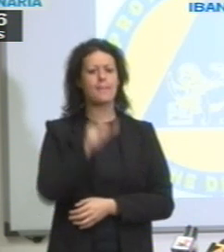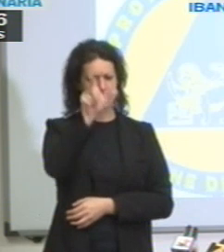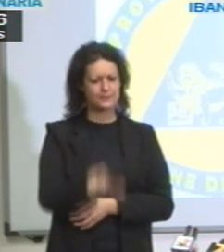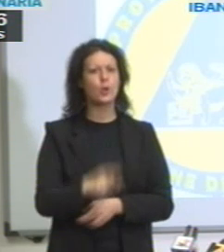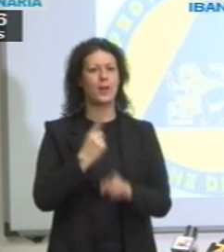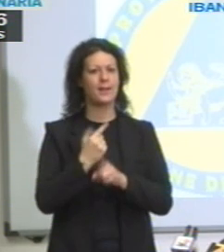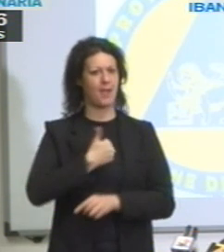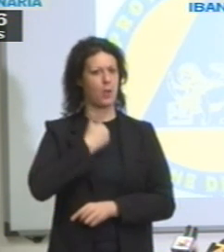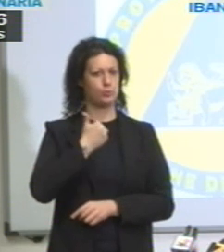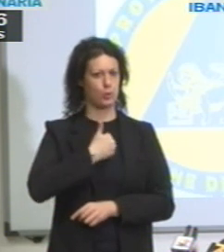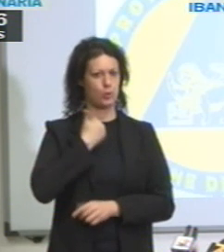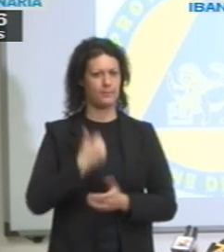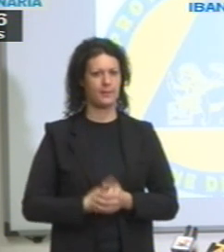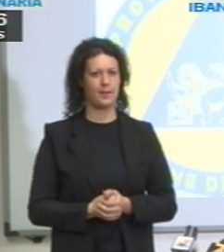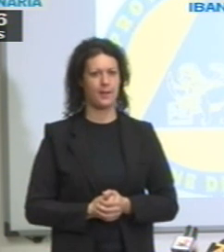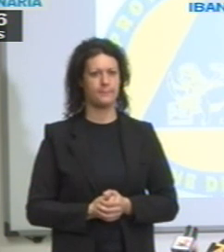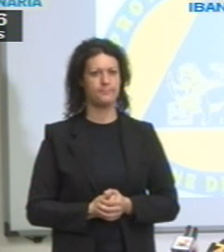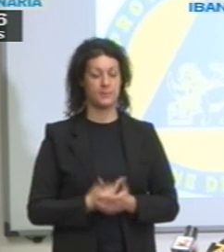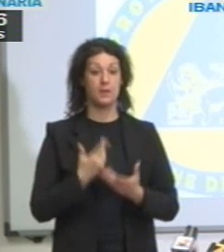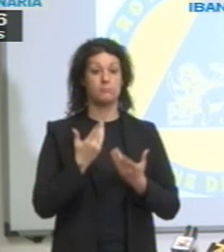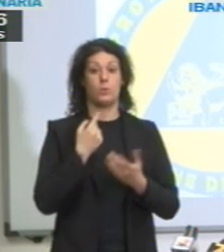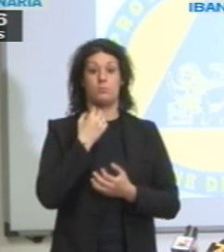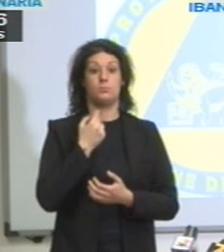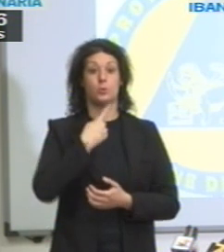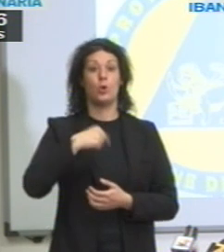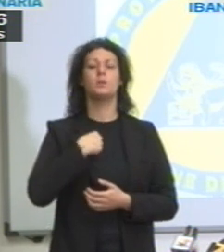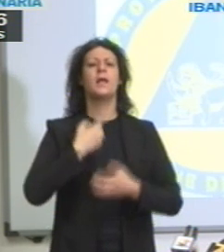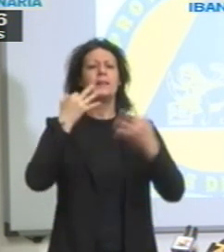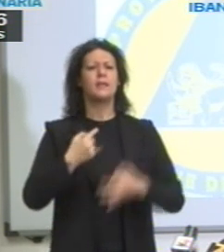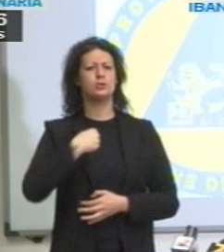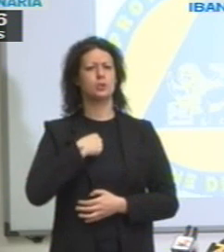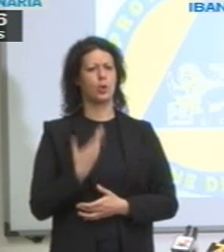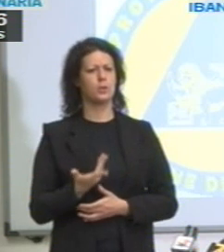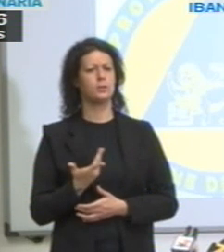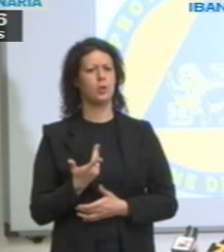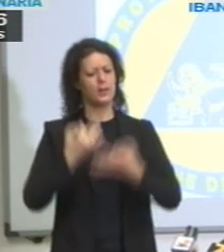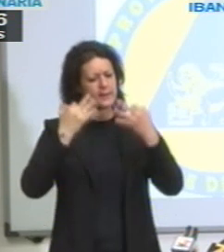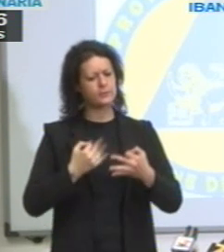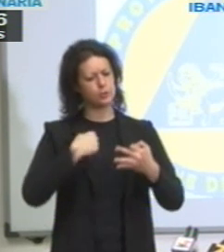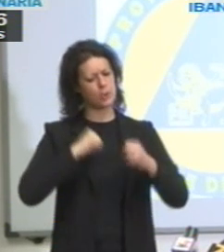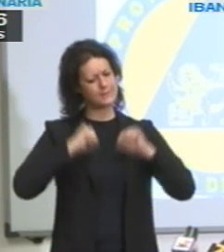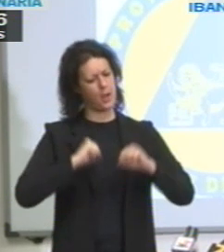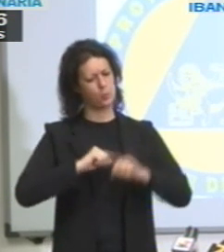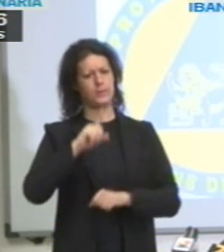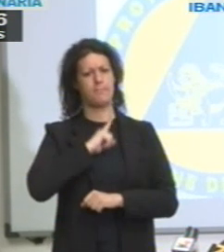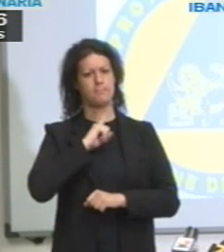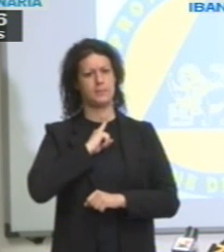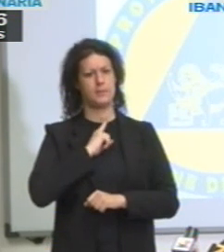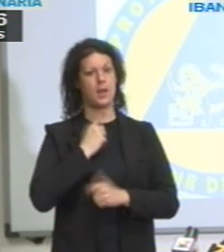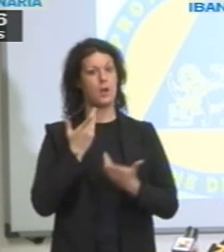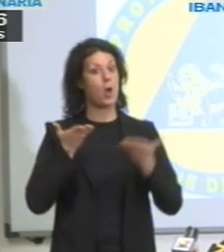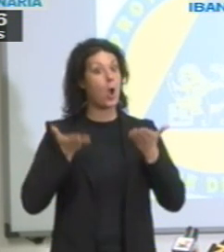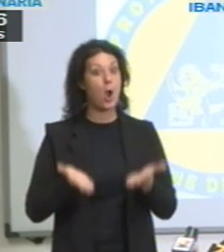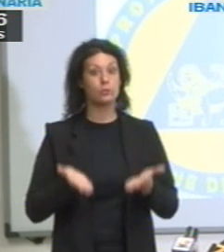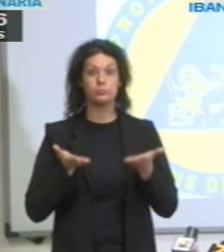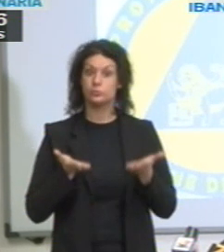volte diciamo: ma lascia che decida io per la mia salute. Sappiamo ovviamente con certezza che oggi decidere per la